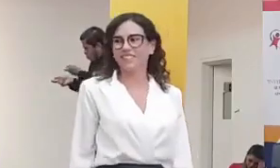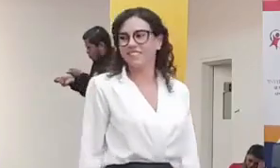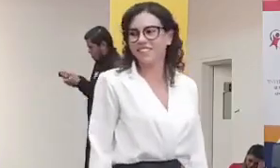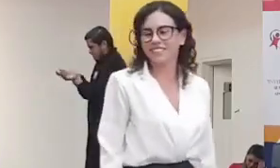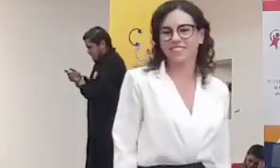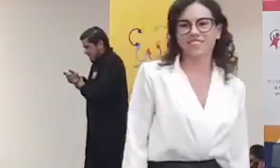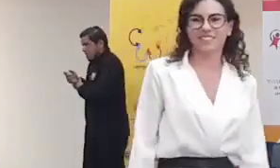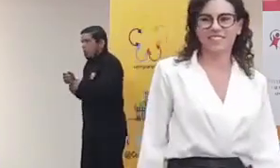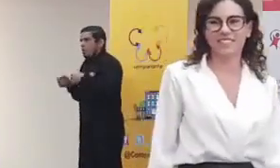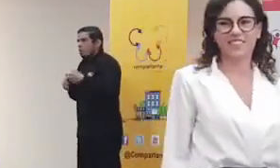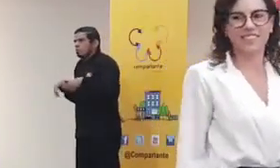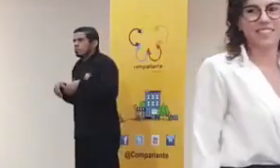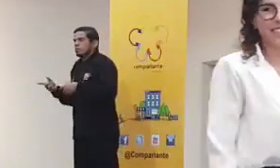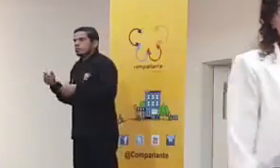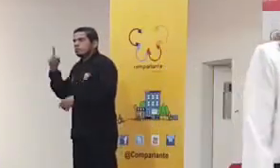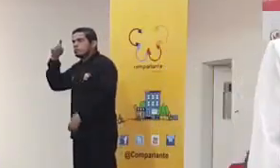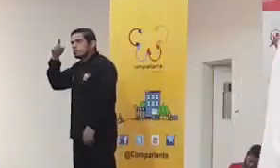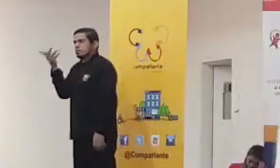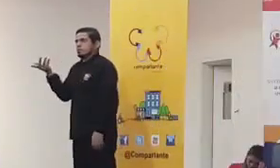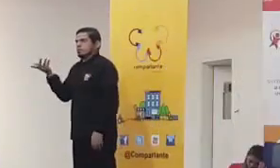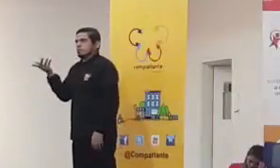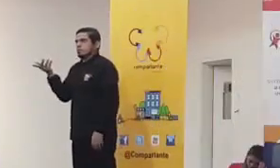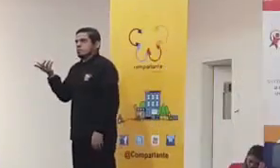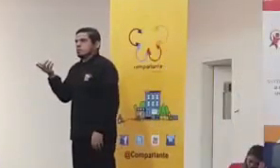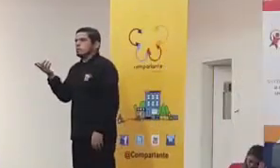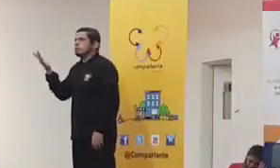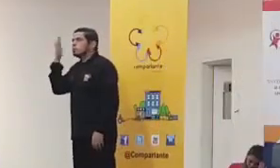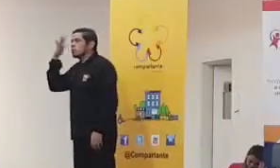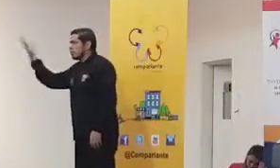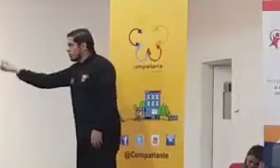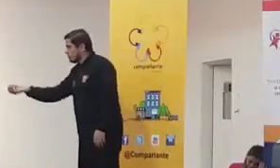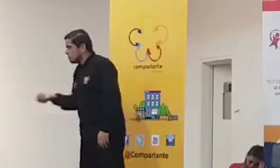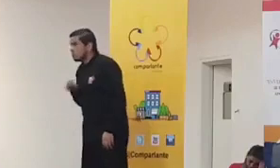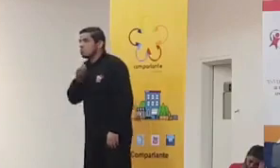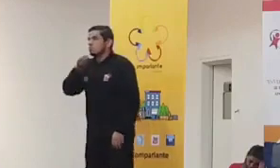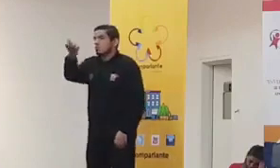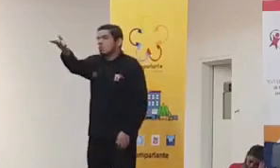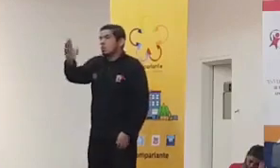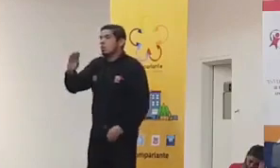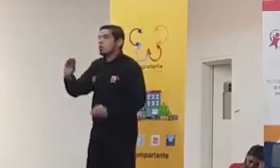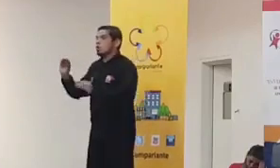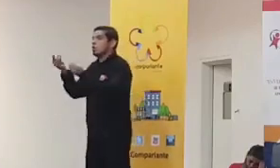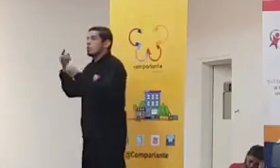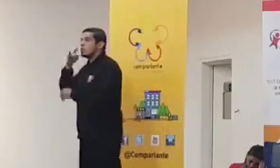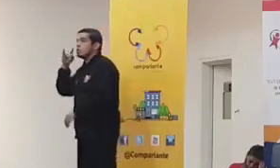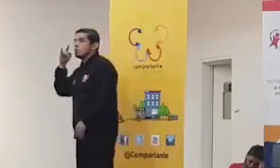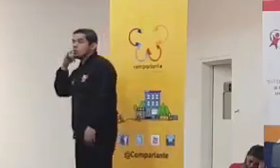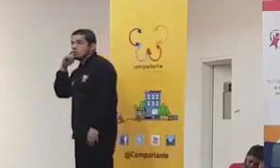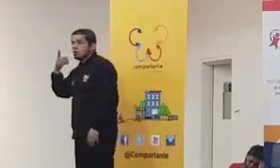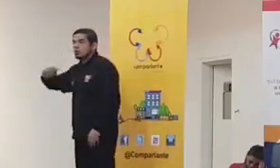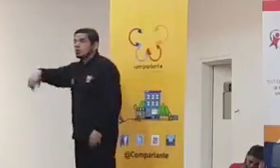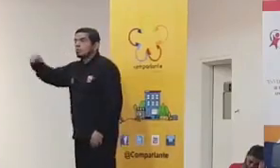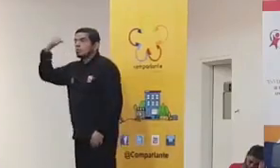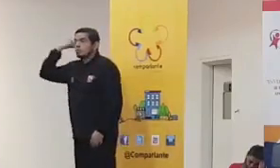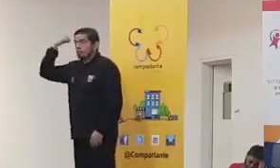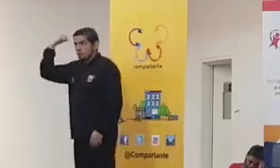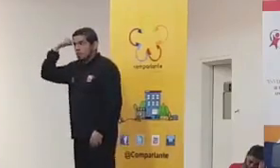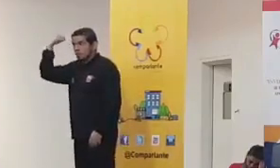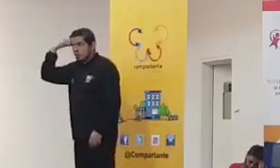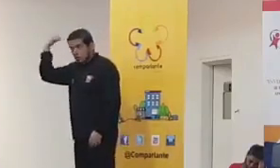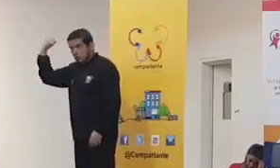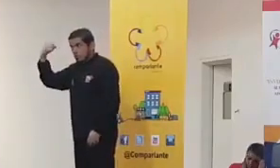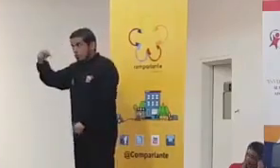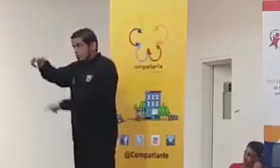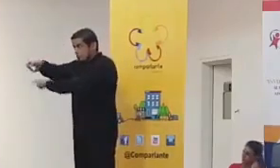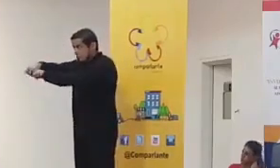todas esas ganas de hablar por esas chiquitas, por esos jóvenes que también tienen derecho a estar